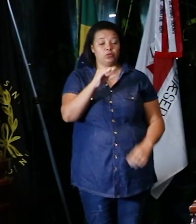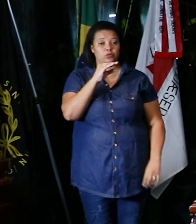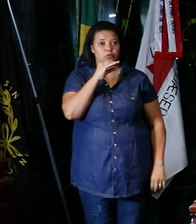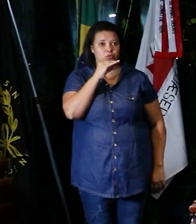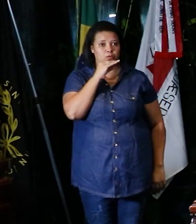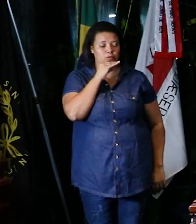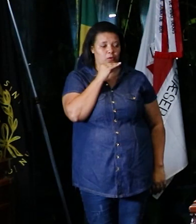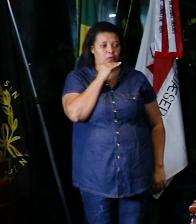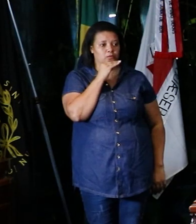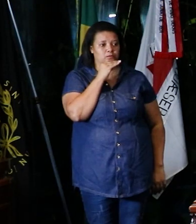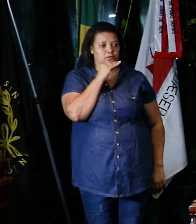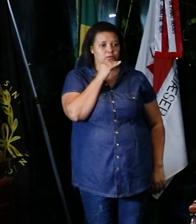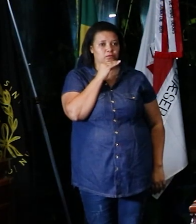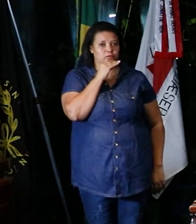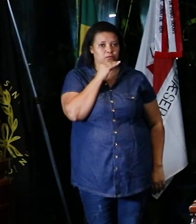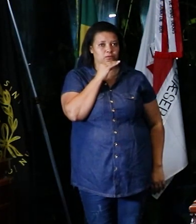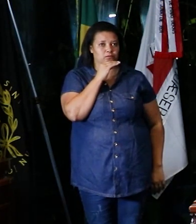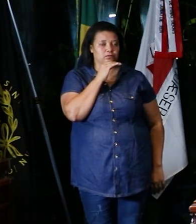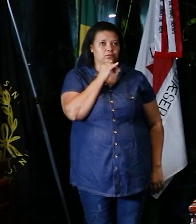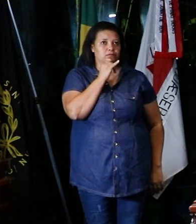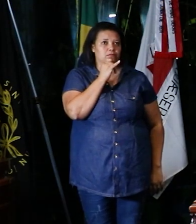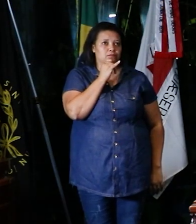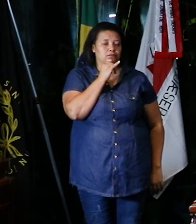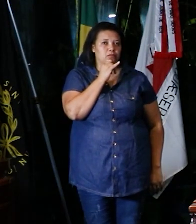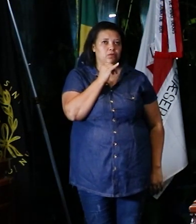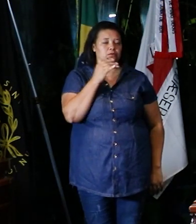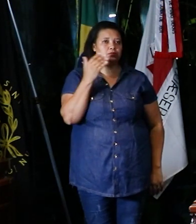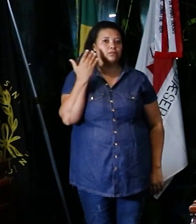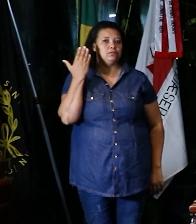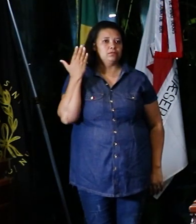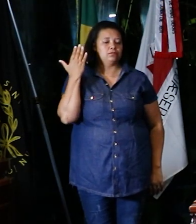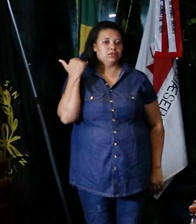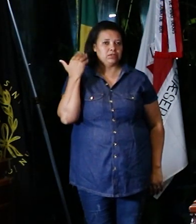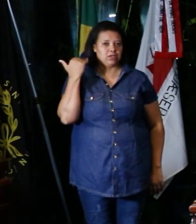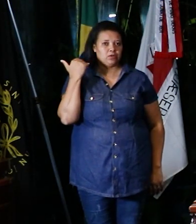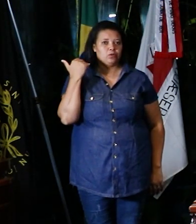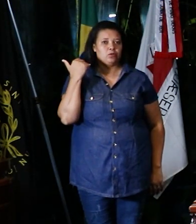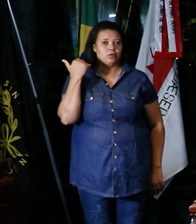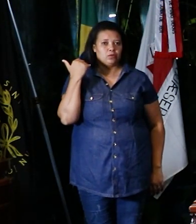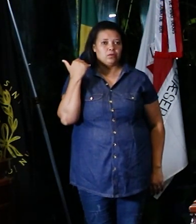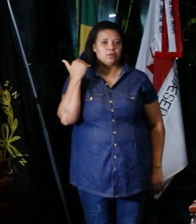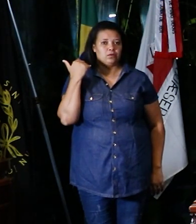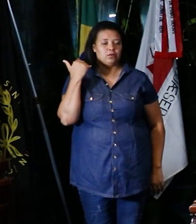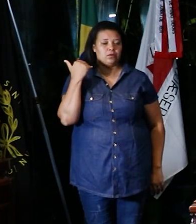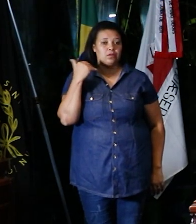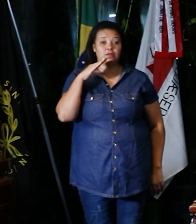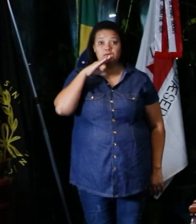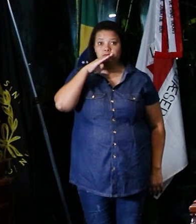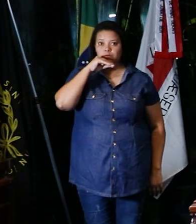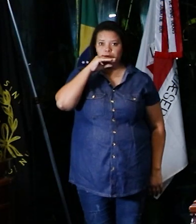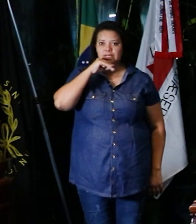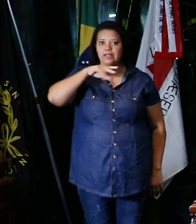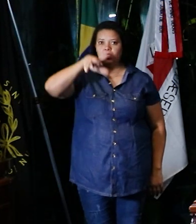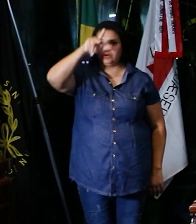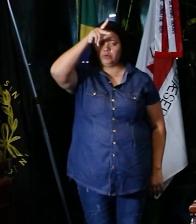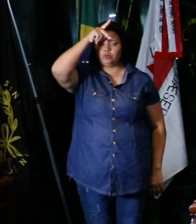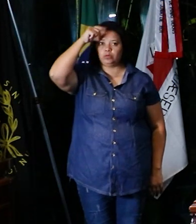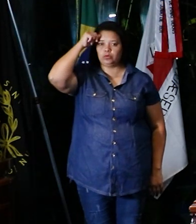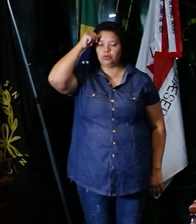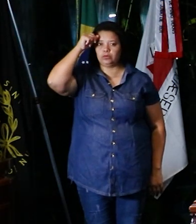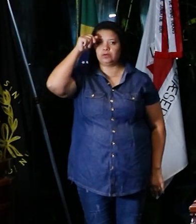Drummond, na verdade, ele foi praticamente funcionário público